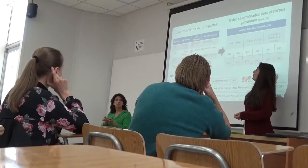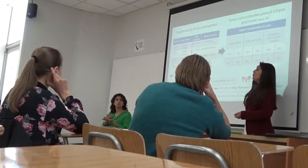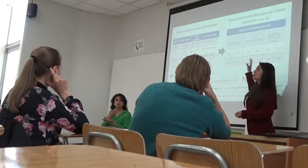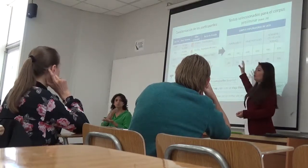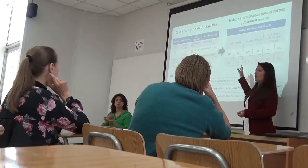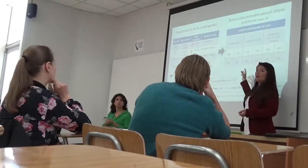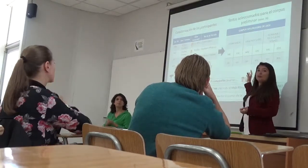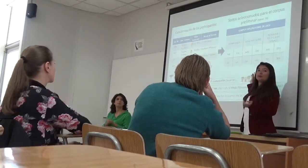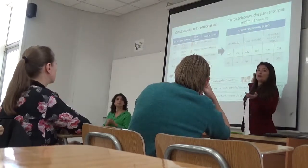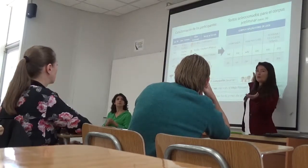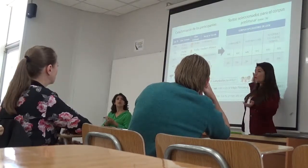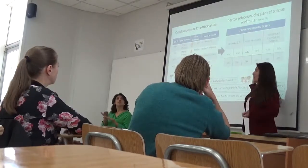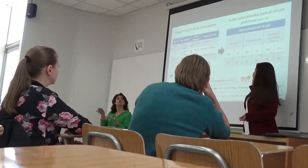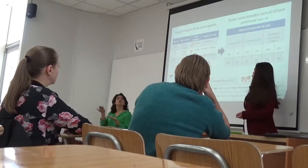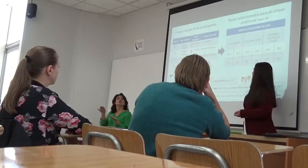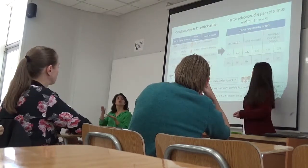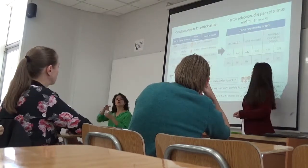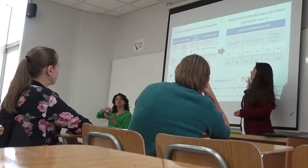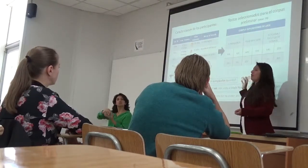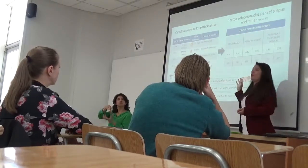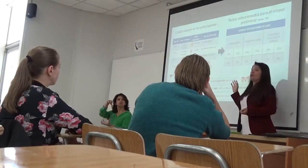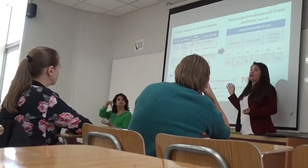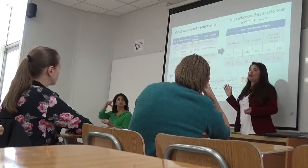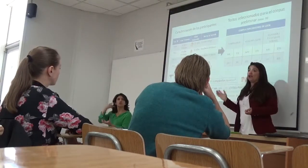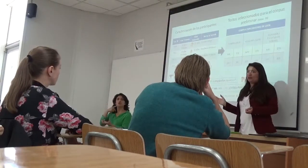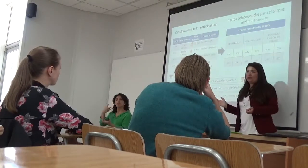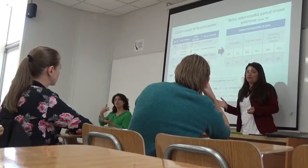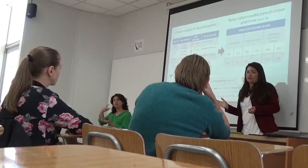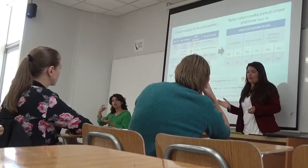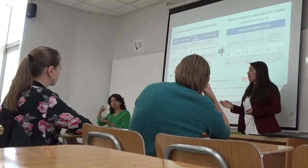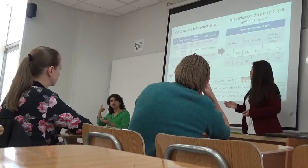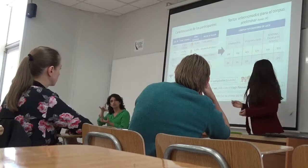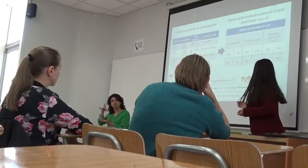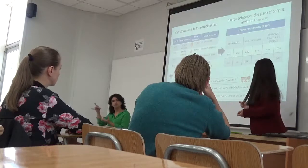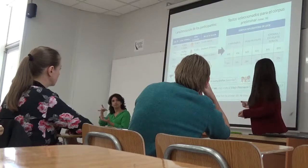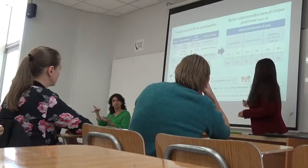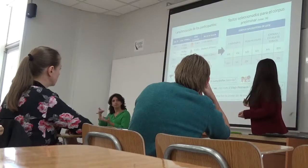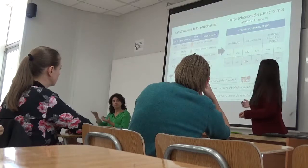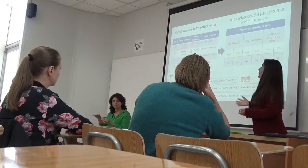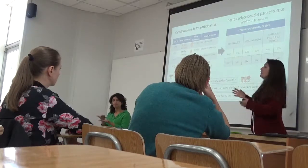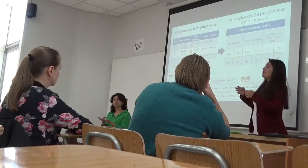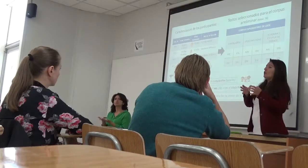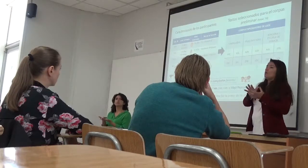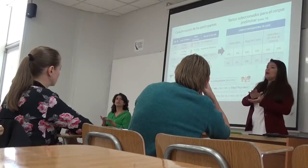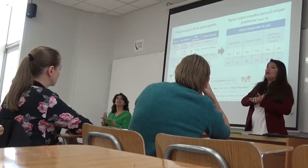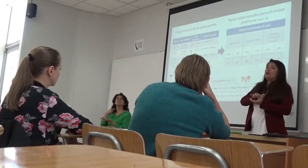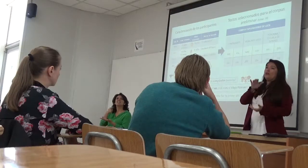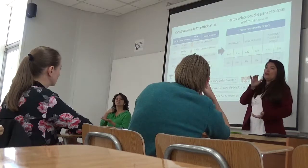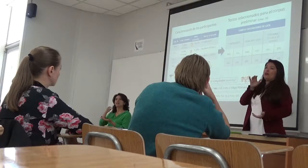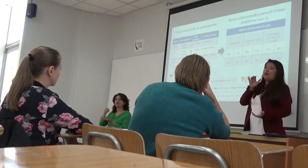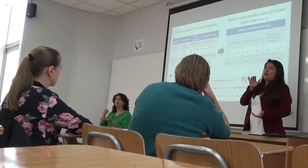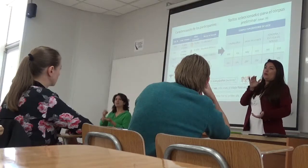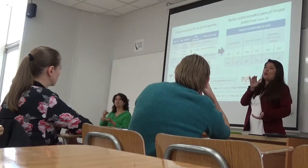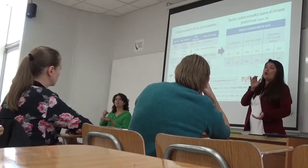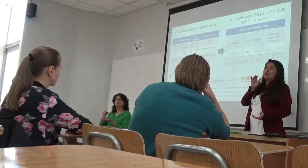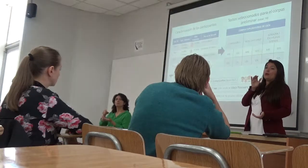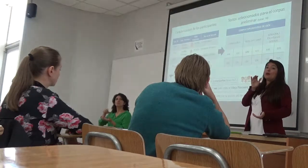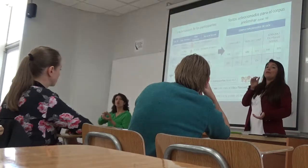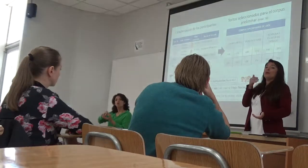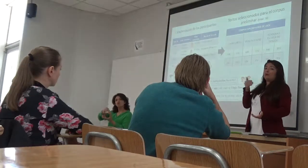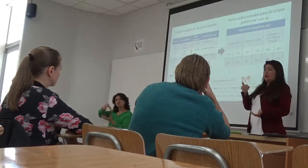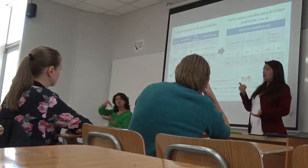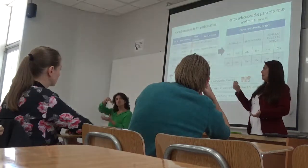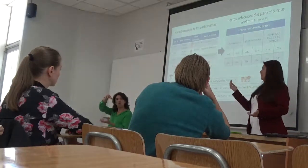el corpus con el que presentamos, como dijo Darío, es de 12 relatos, que está dentro de un marco de un corpus